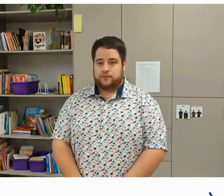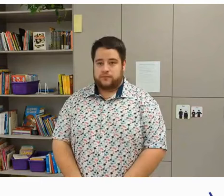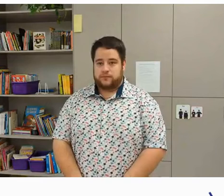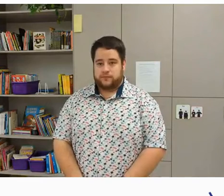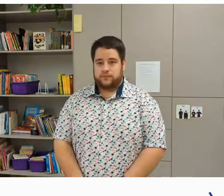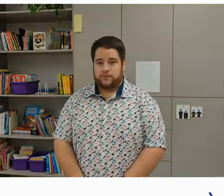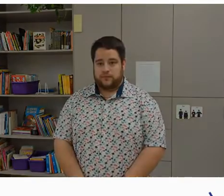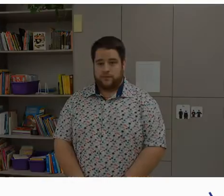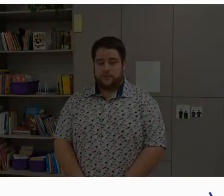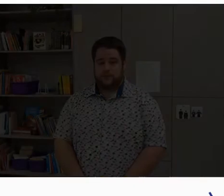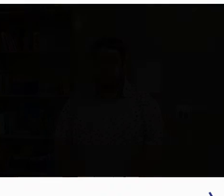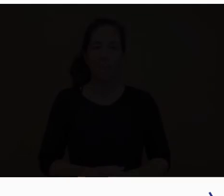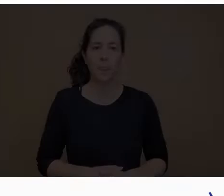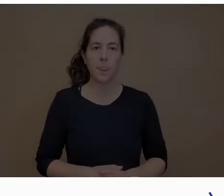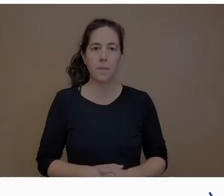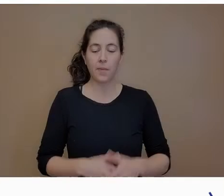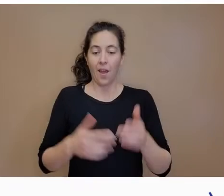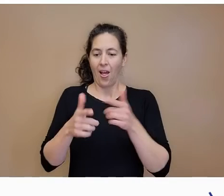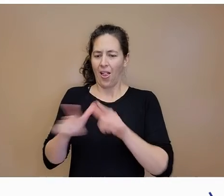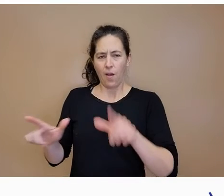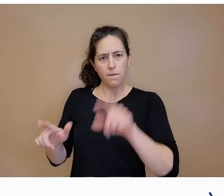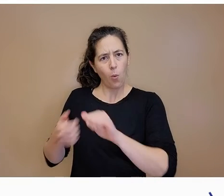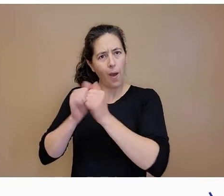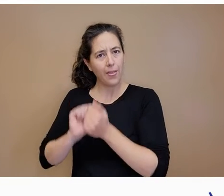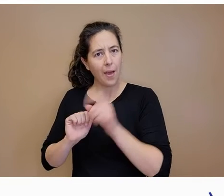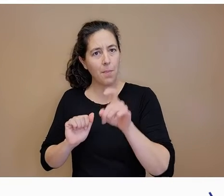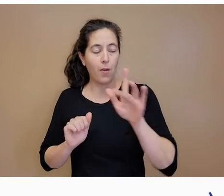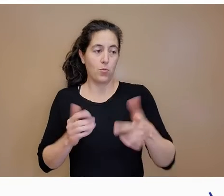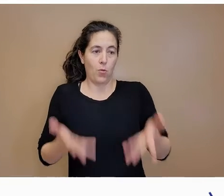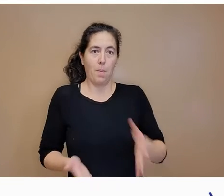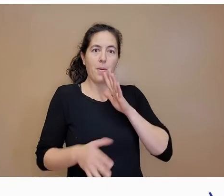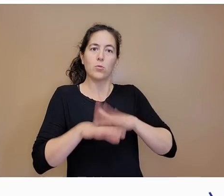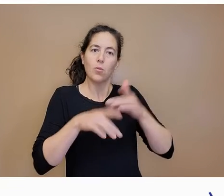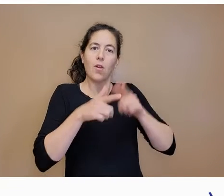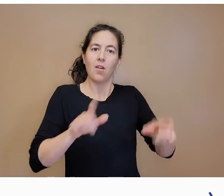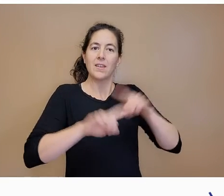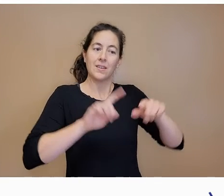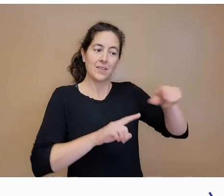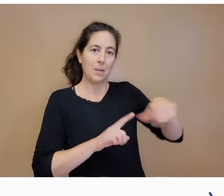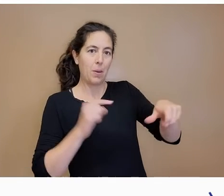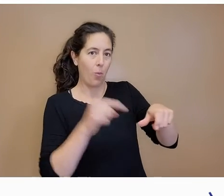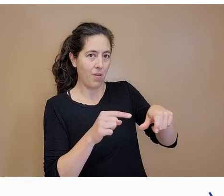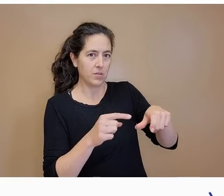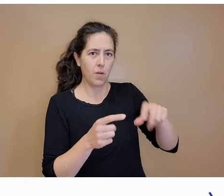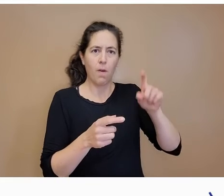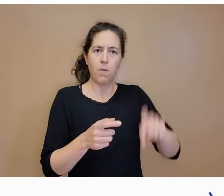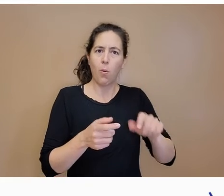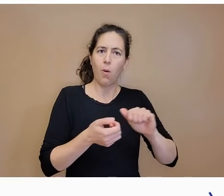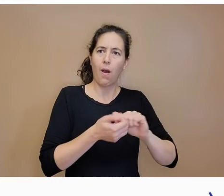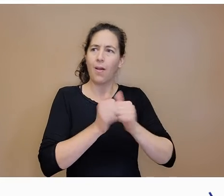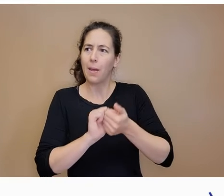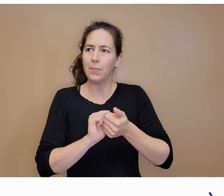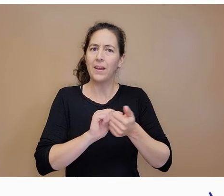Et est-ce qu'on doit adapter la langue, parce que bon, on parle la langue des signes québécoise, mais est-ce qu'on doit l'adapter à une autre